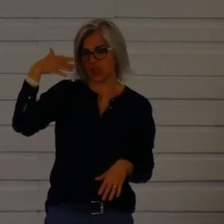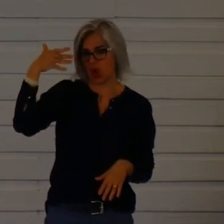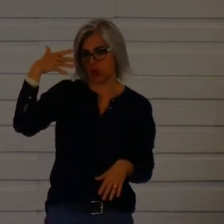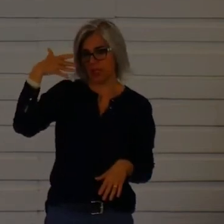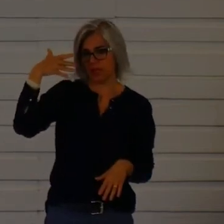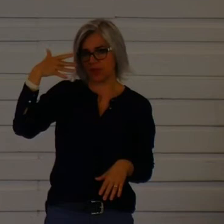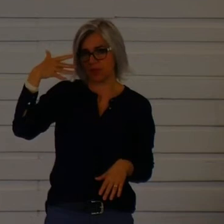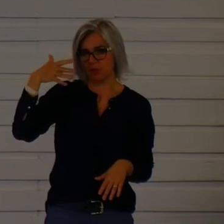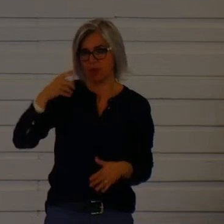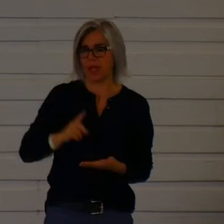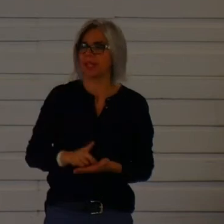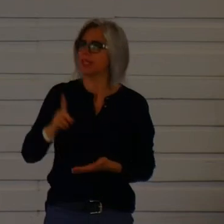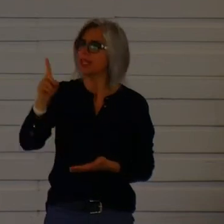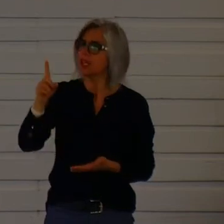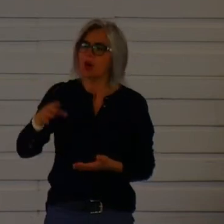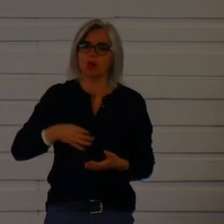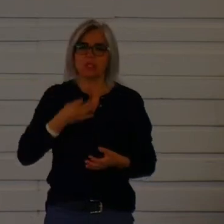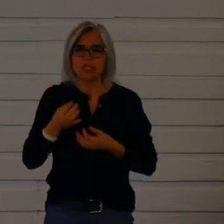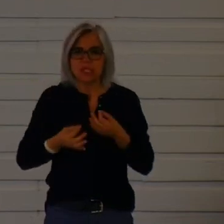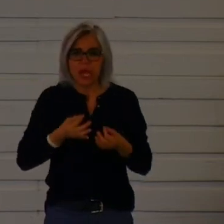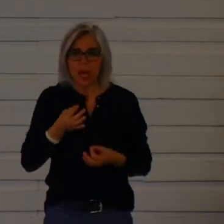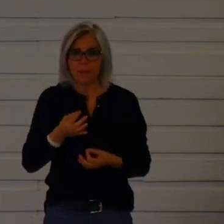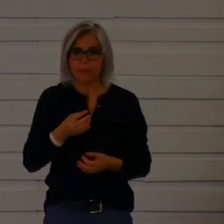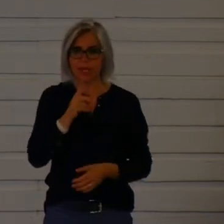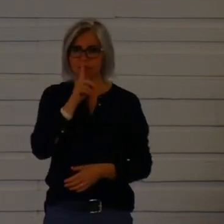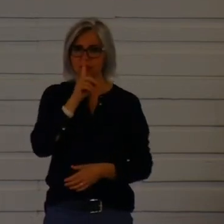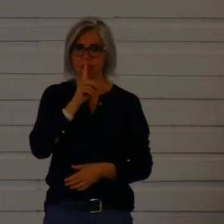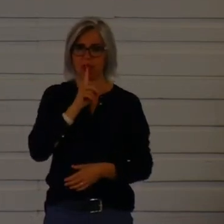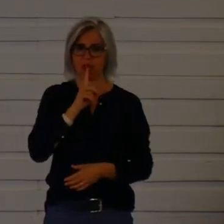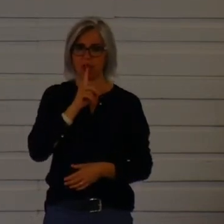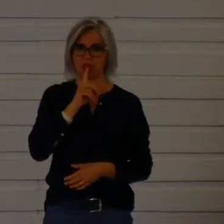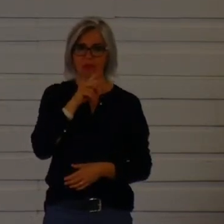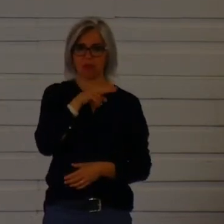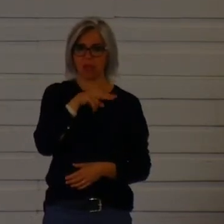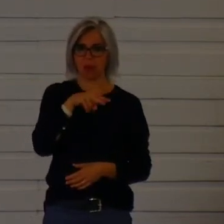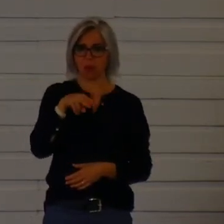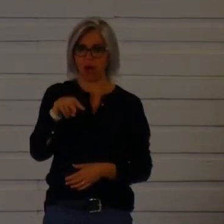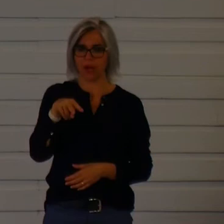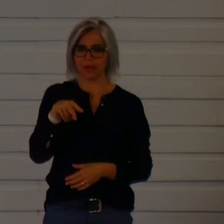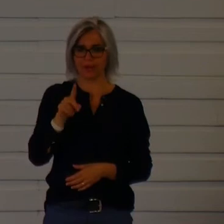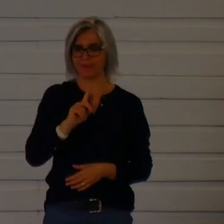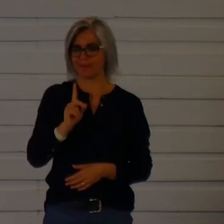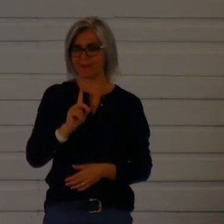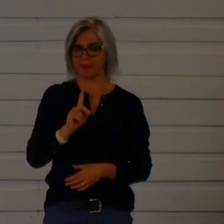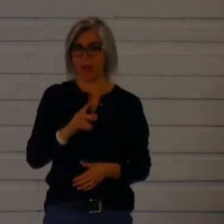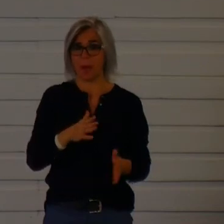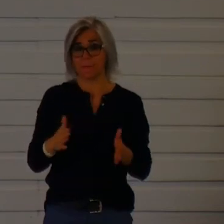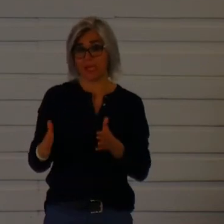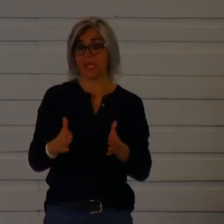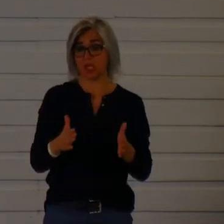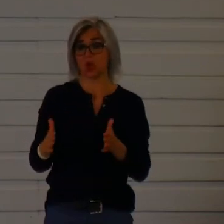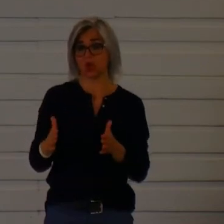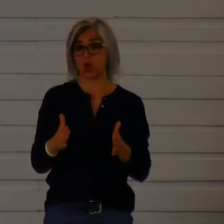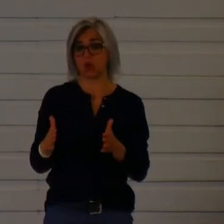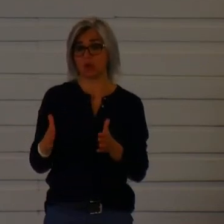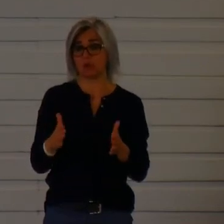Dio non resta sempre in silenzio. C'è un periodo nella nostra vita che Dio permette